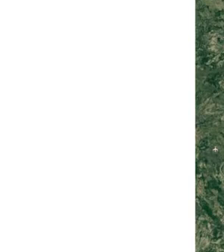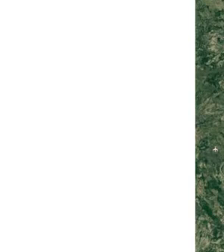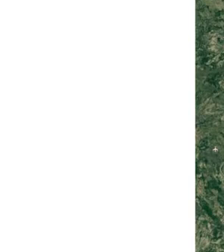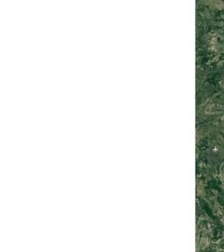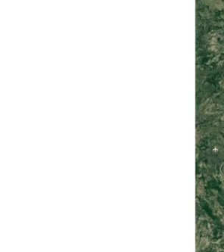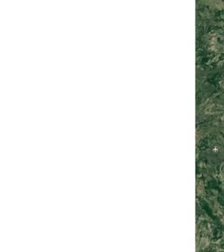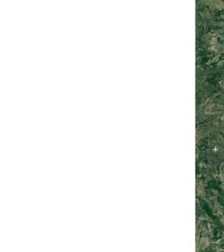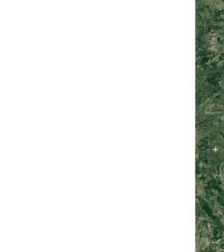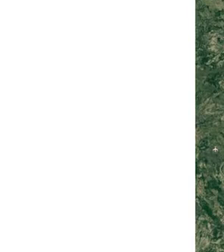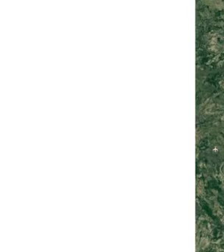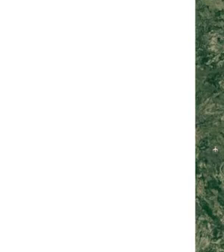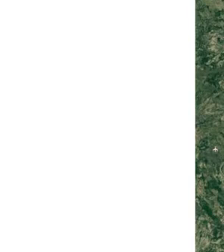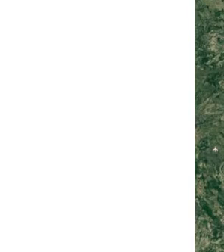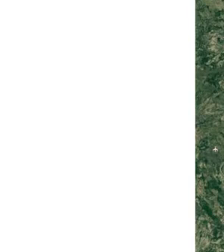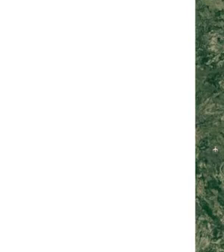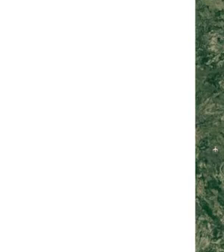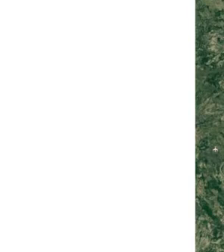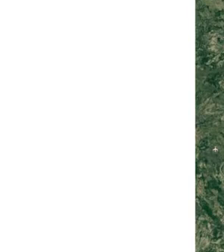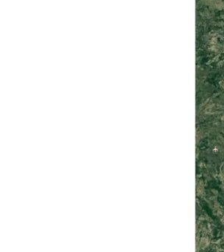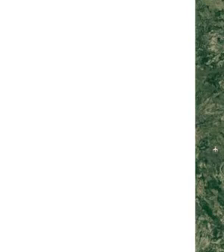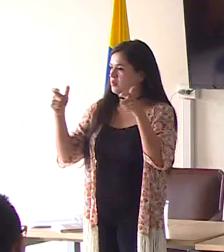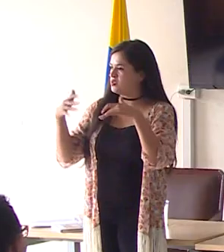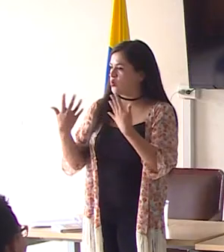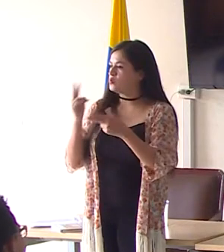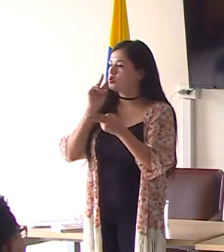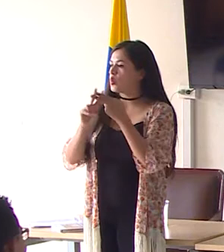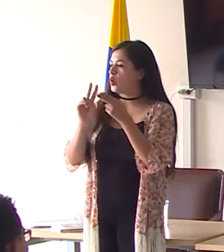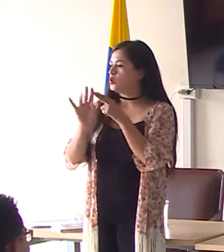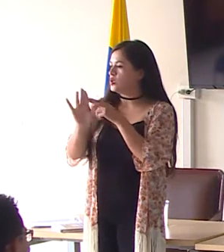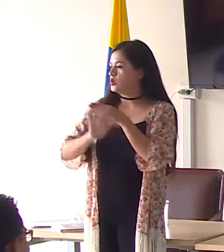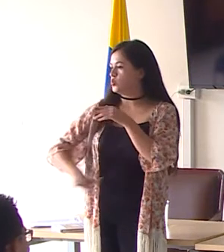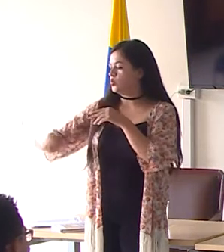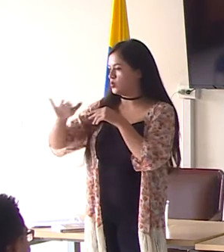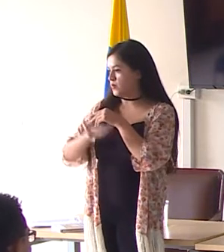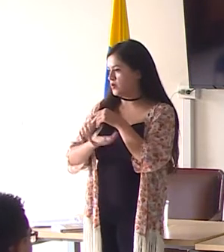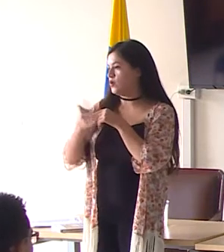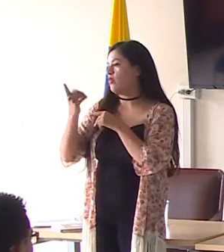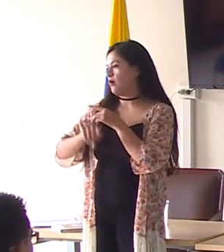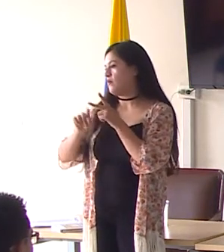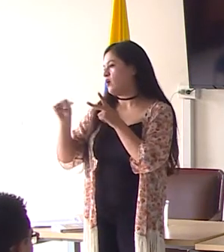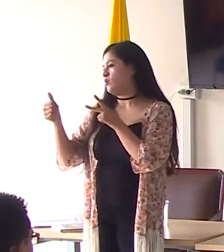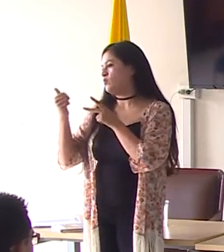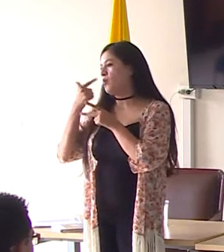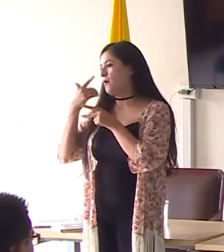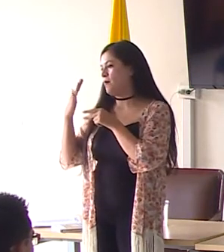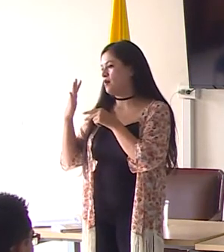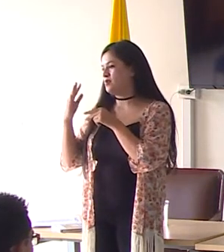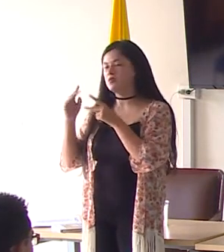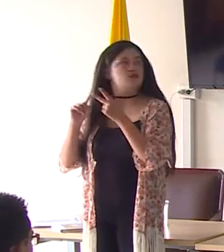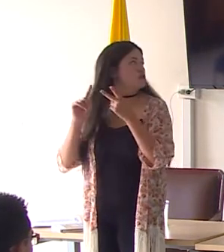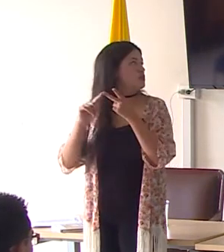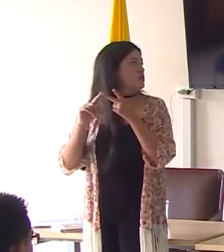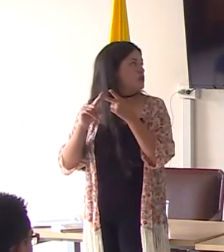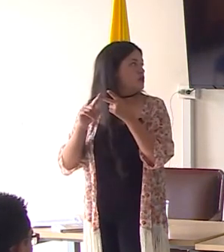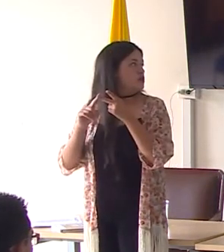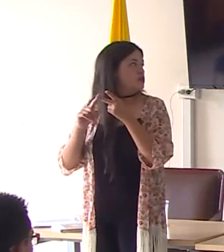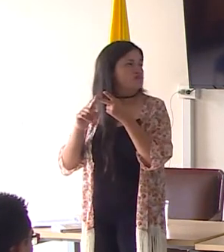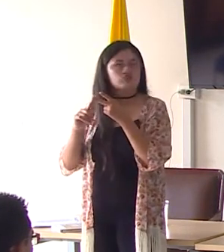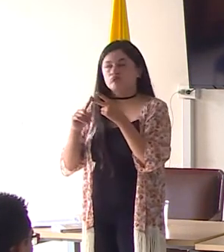partido desde una aproximación de cuenca otro tipo de aproximaciones más de orden urbanístico económico